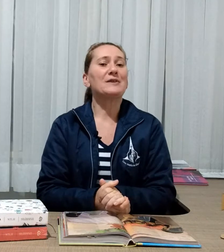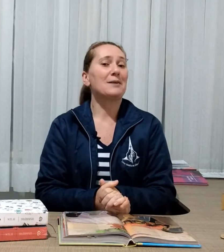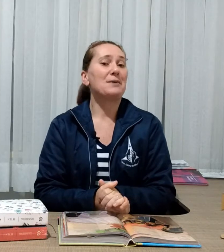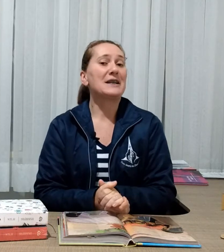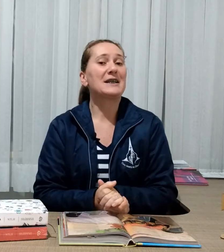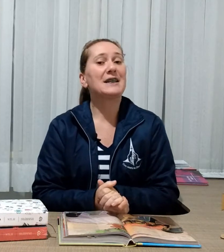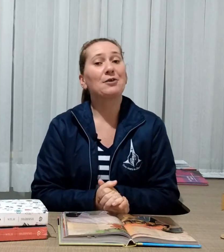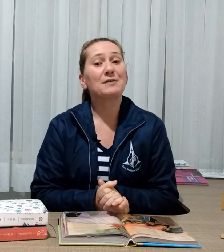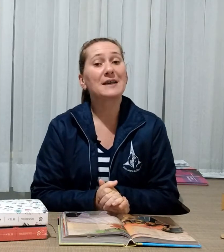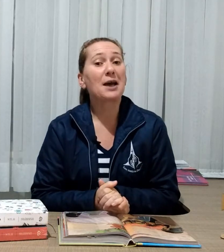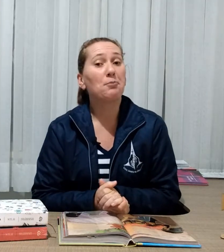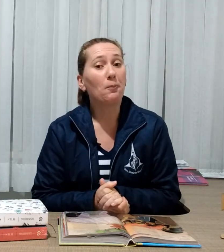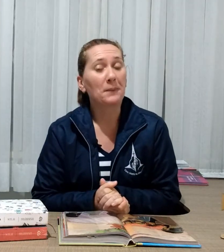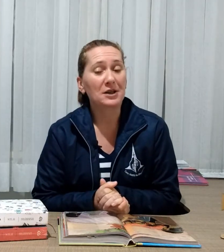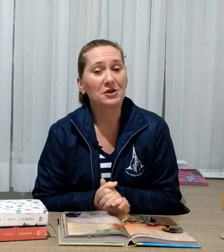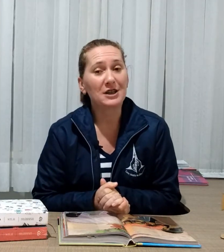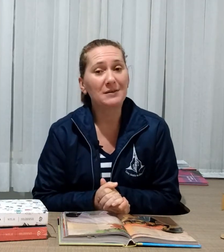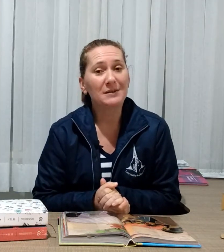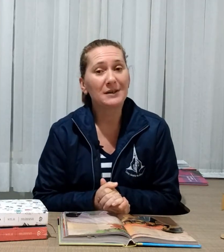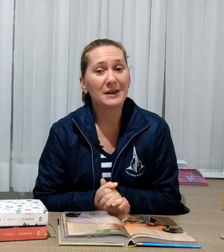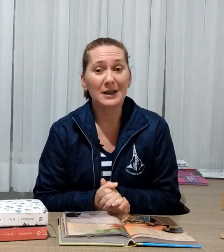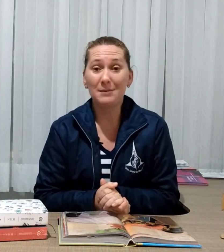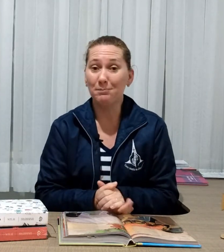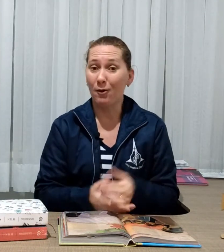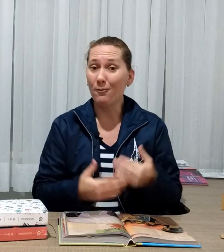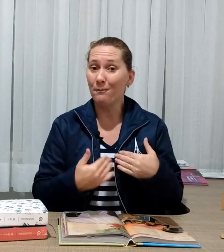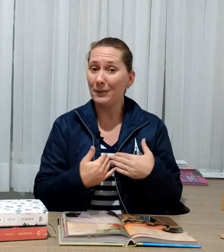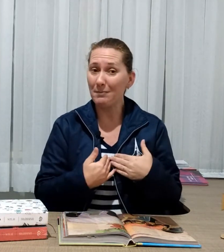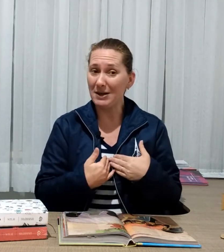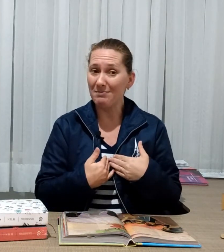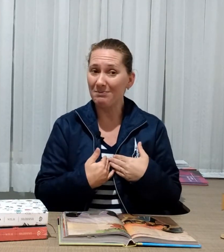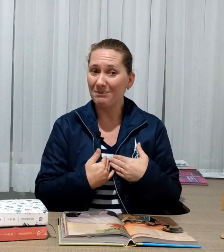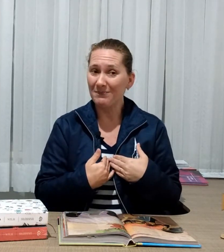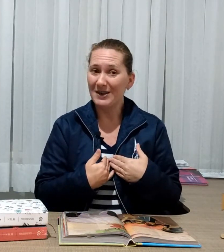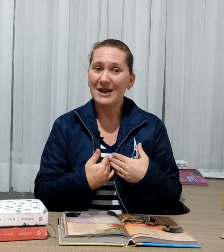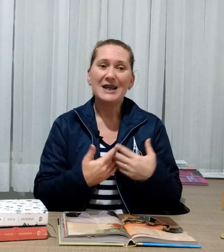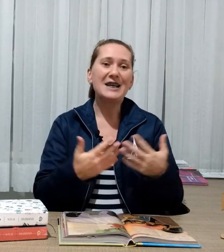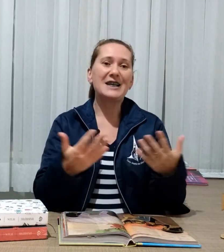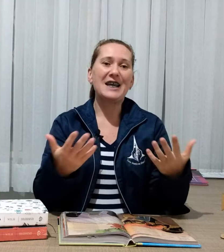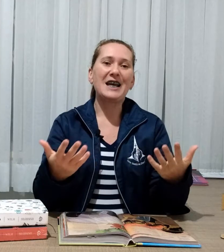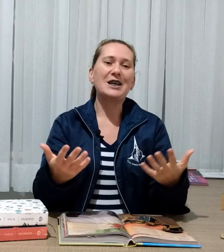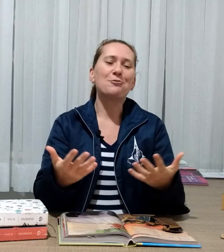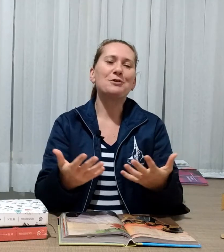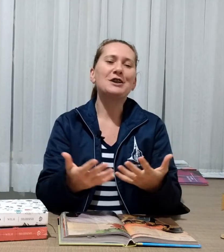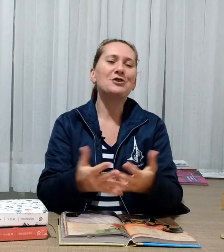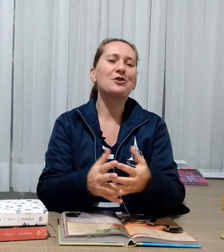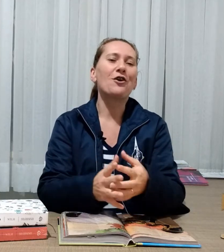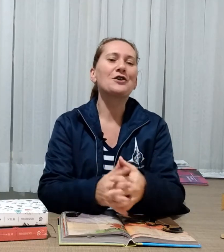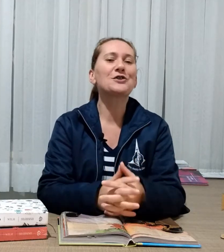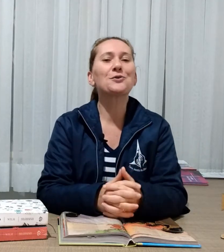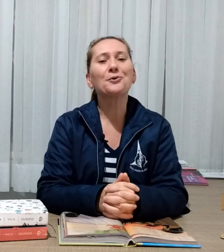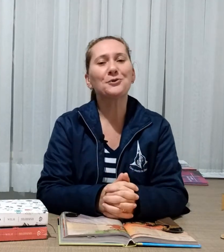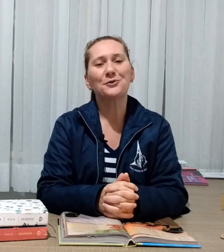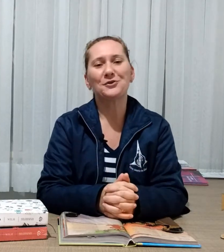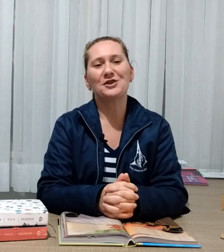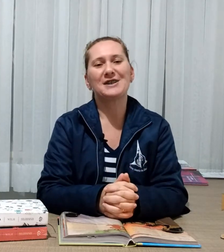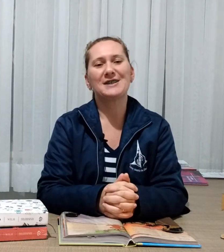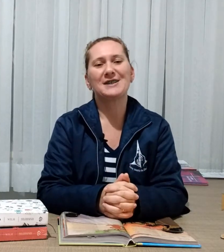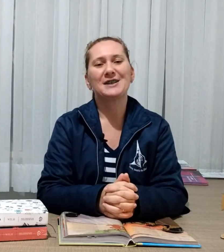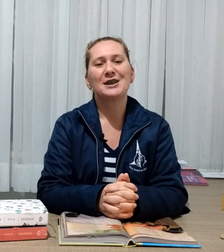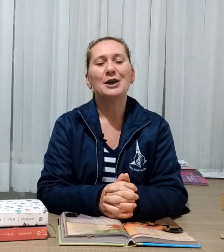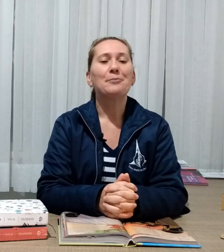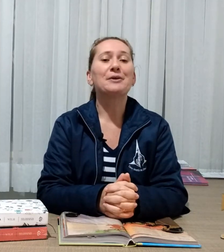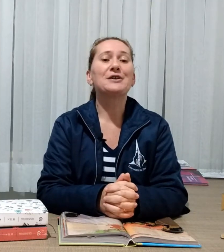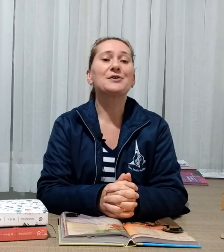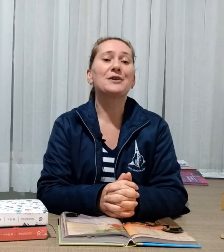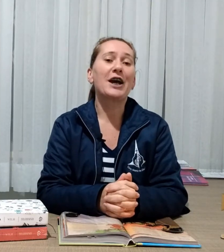Como é bom saber que Deus é bom para ti e bom para mim, e que Ele cuida de nós todos os